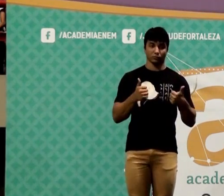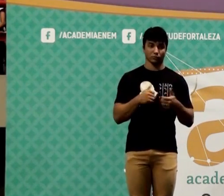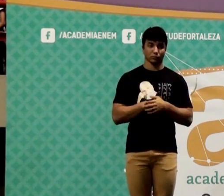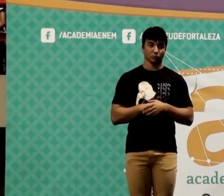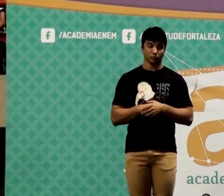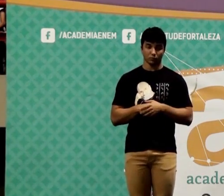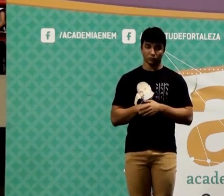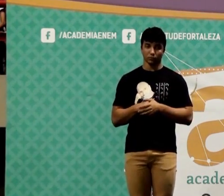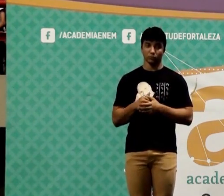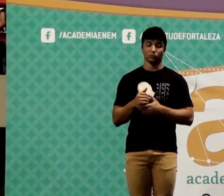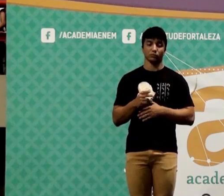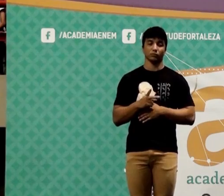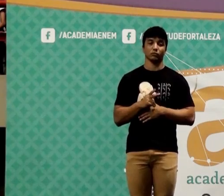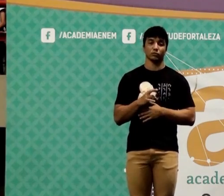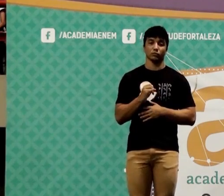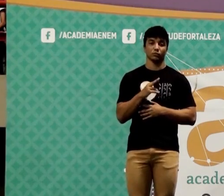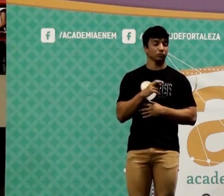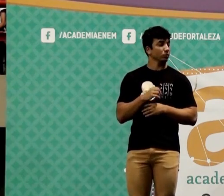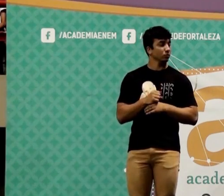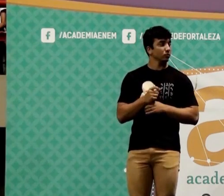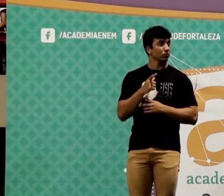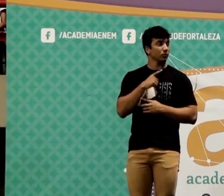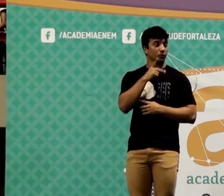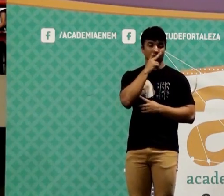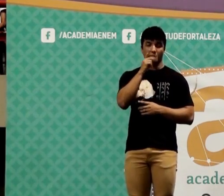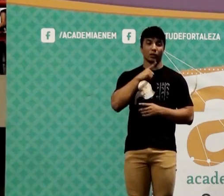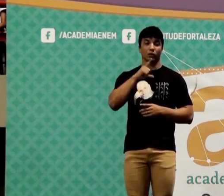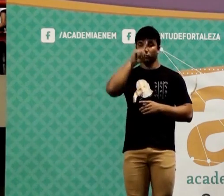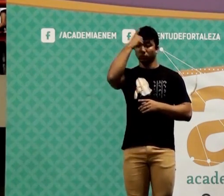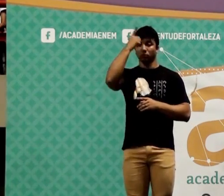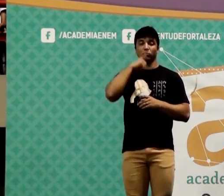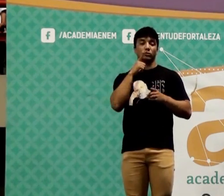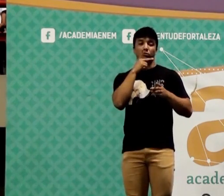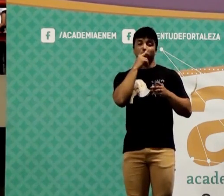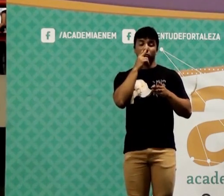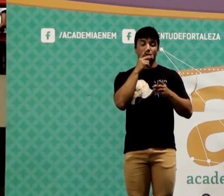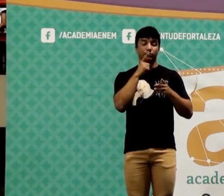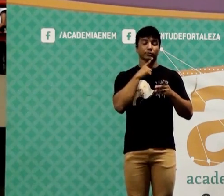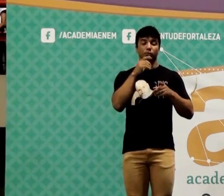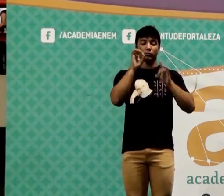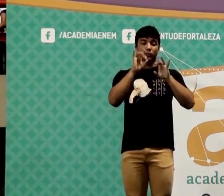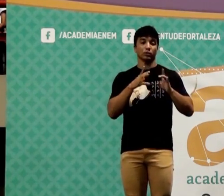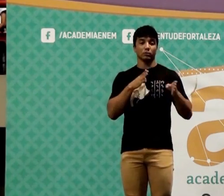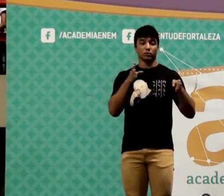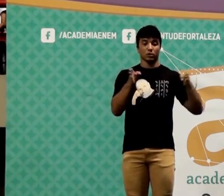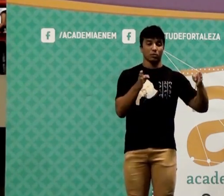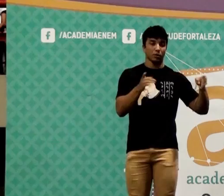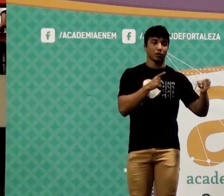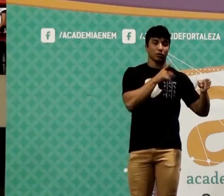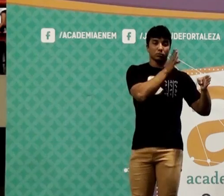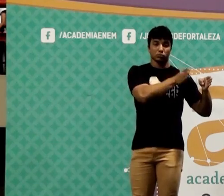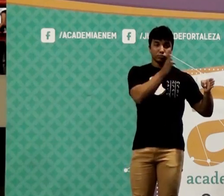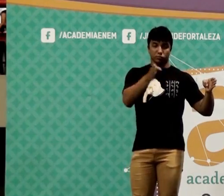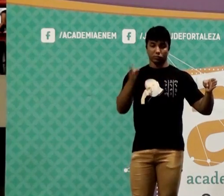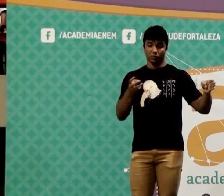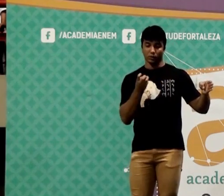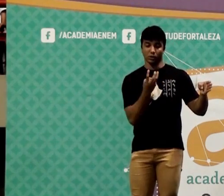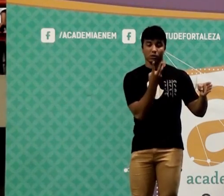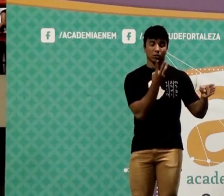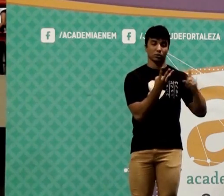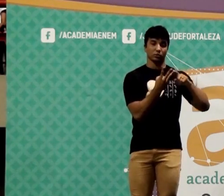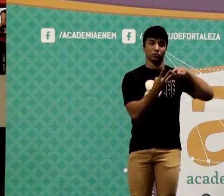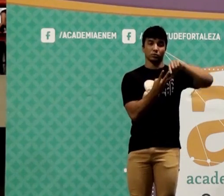ó, Coração de Cavaleiro. É porque o cavaleiro é gente boa ou gente ruim? Gente boa, mas ele é